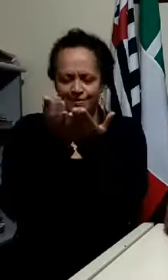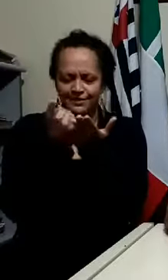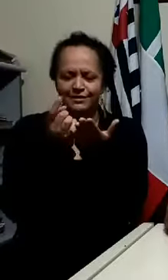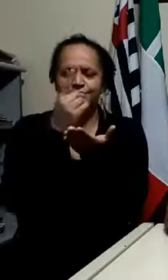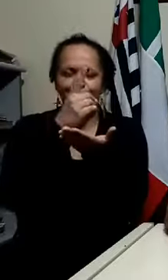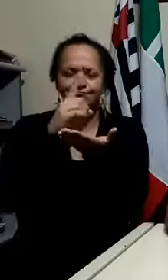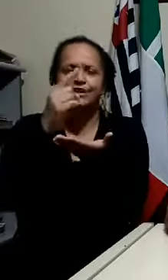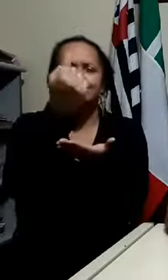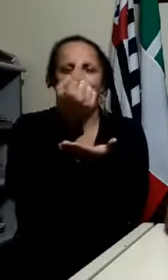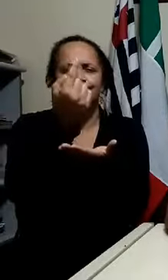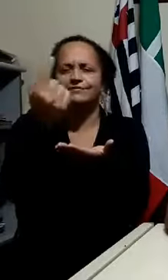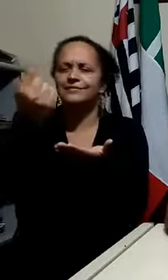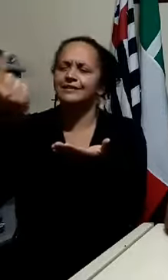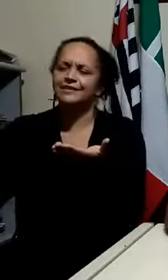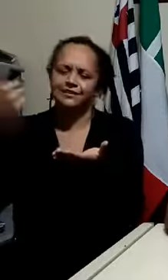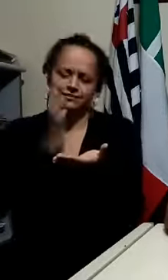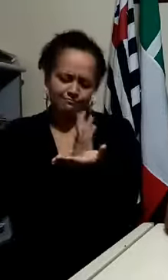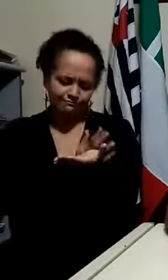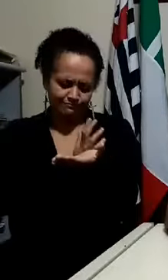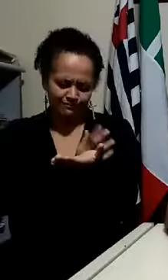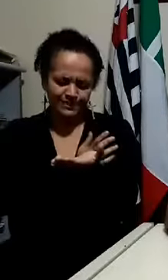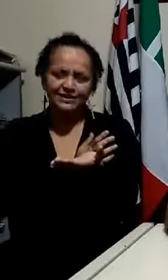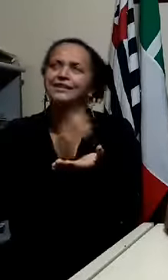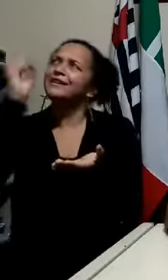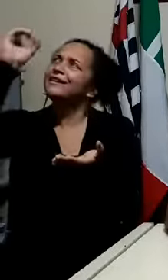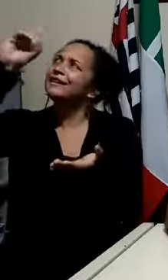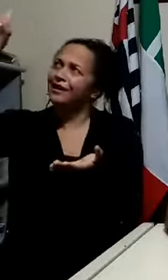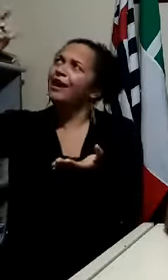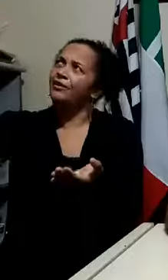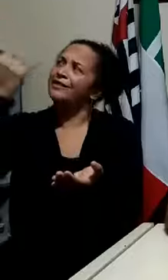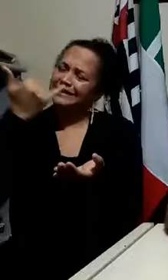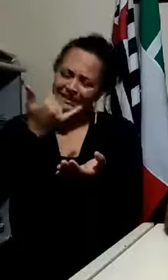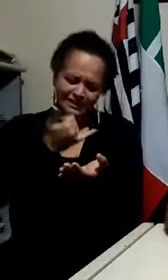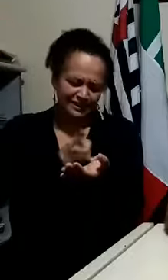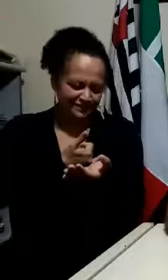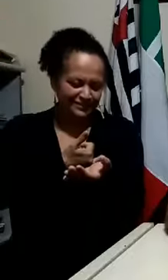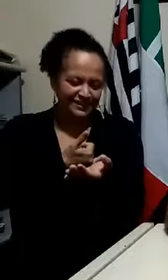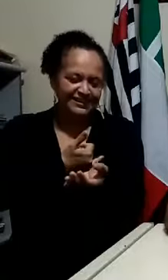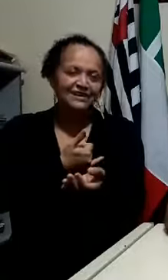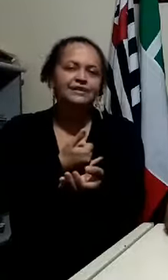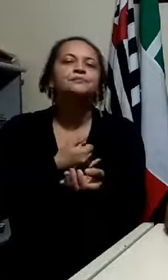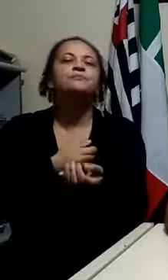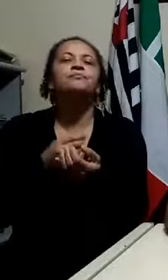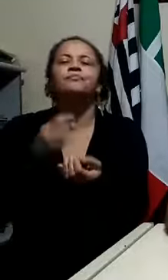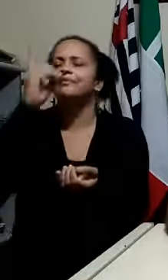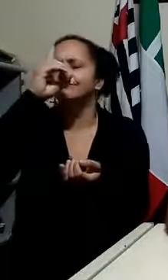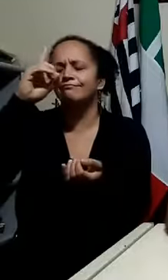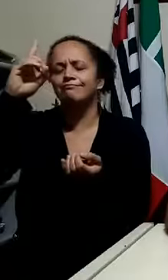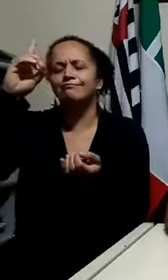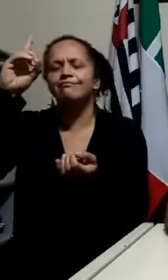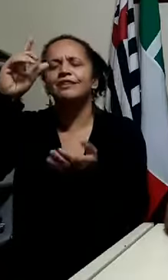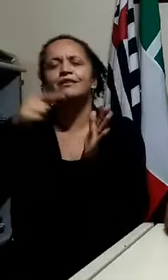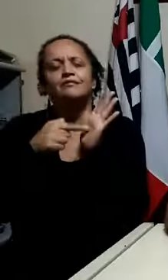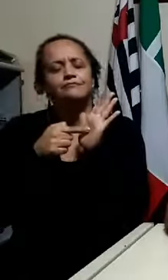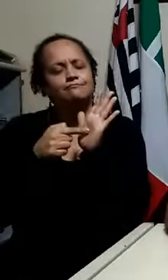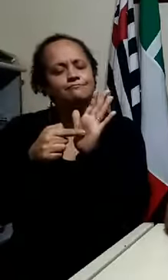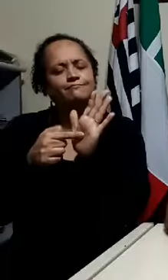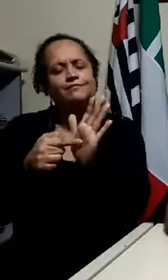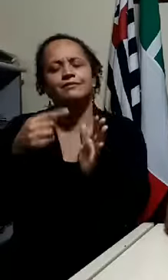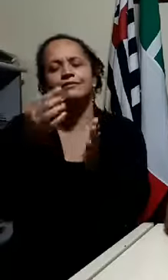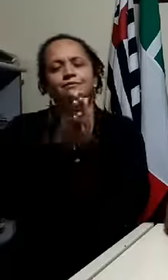cada coração, que o Senhor fale com cada um, Pai, que o Senhor confirme esta palavra e encha cada